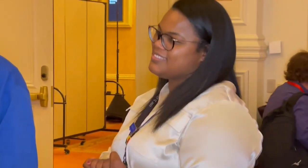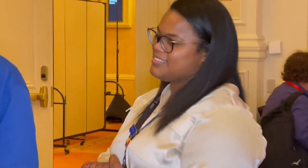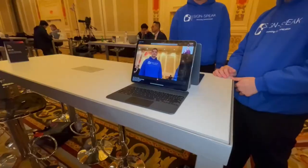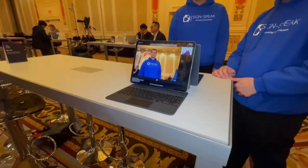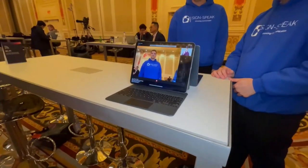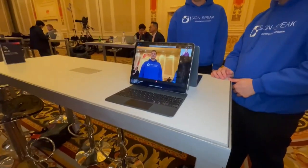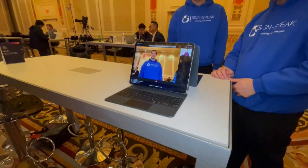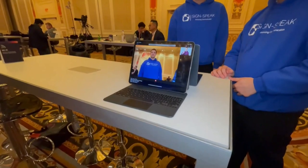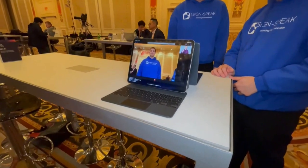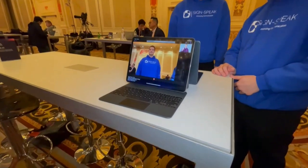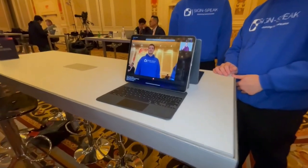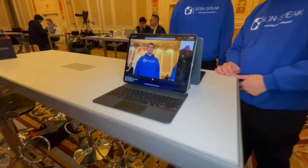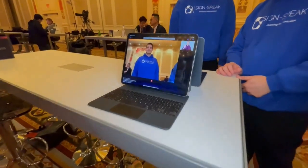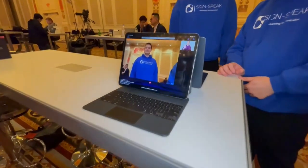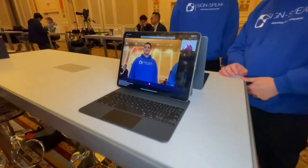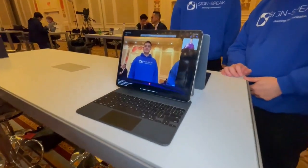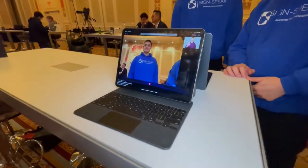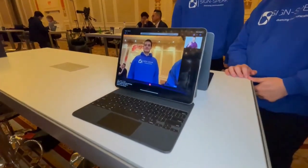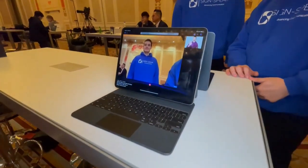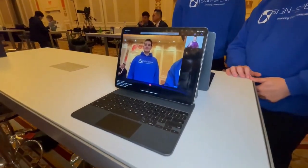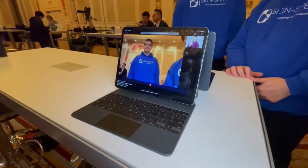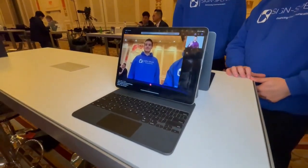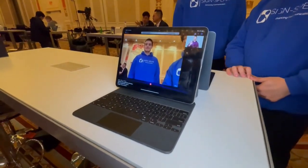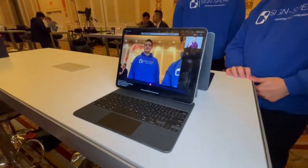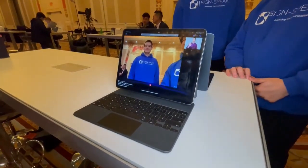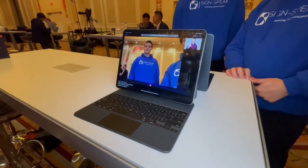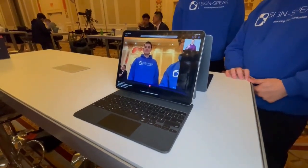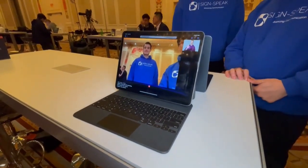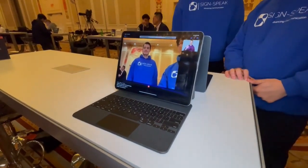respalden este proyecto que por ahora se encuentra en una fase inicial.